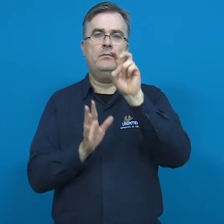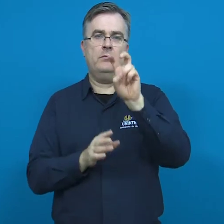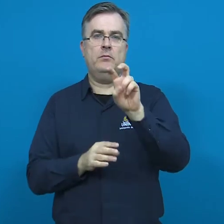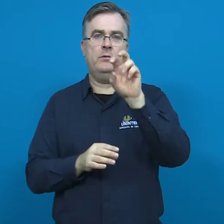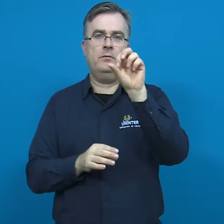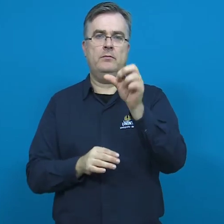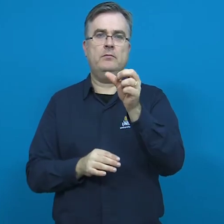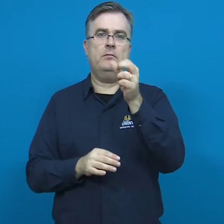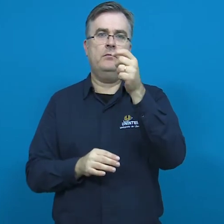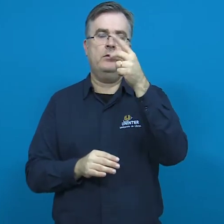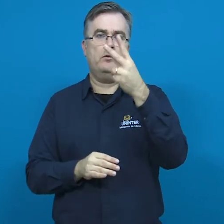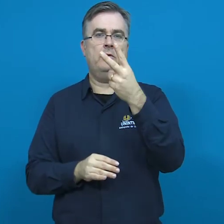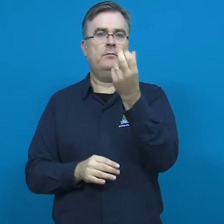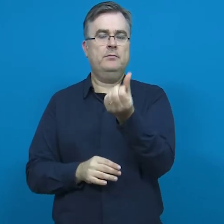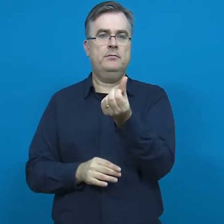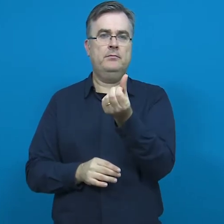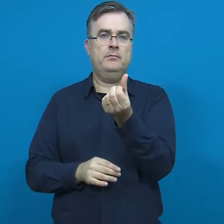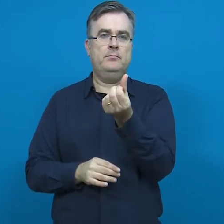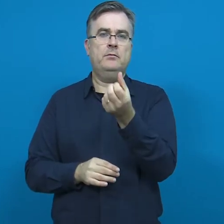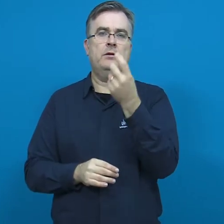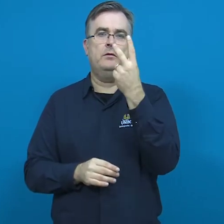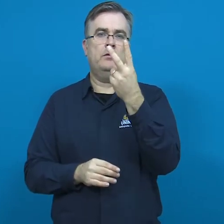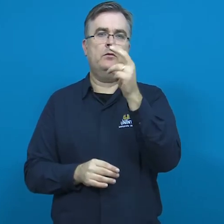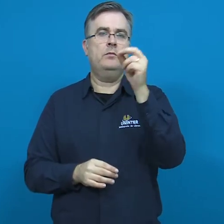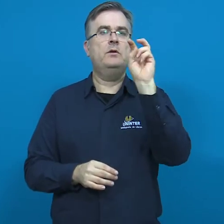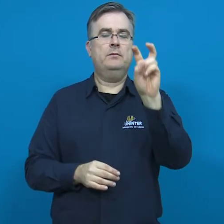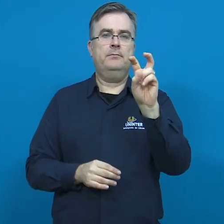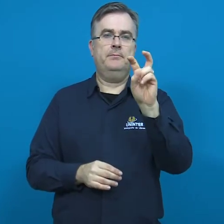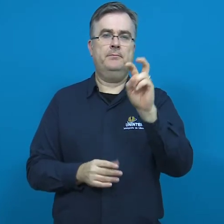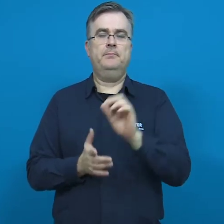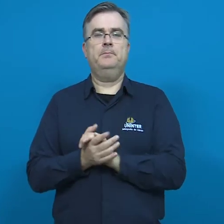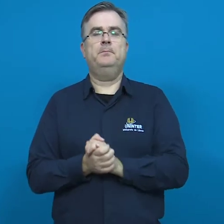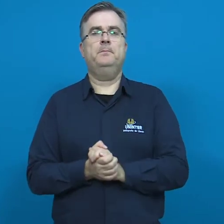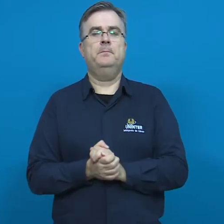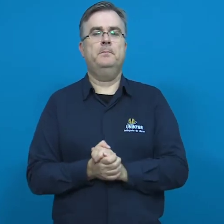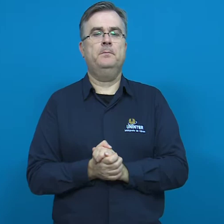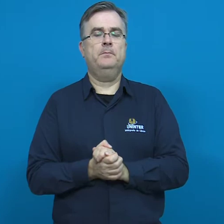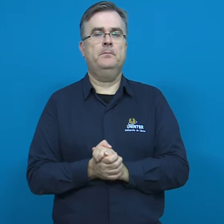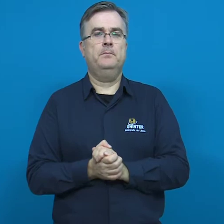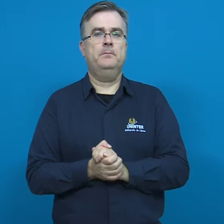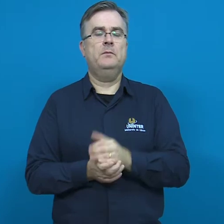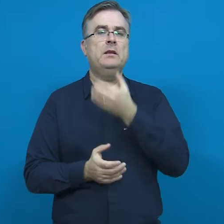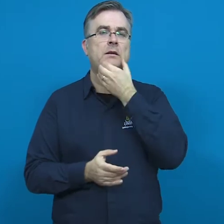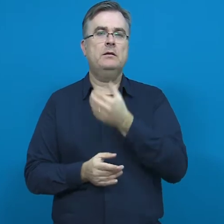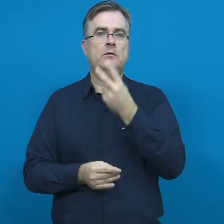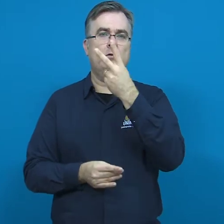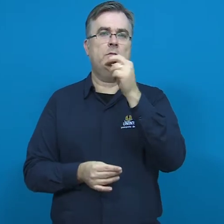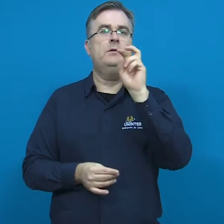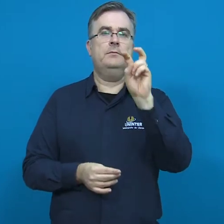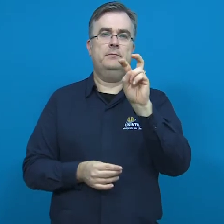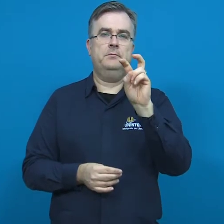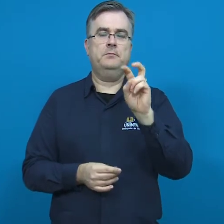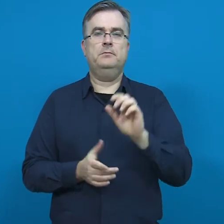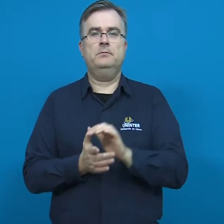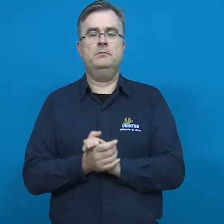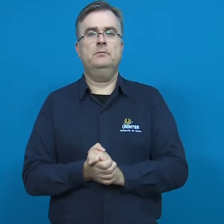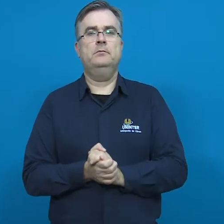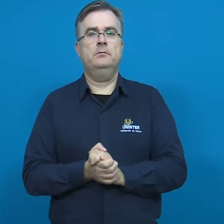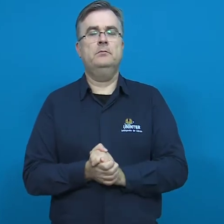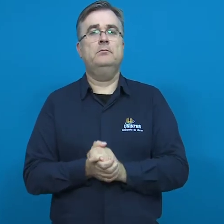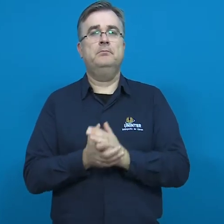lei, que é o 5626 de 2005, de dezembro de